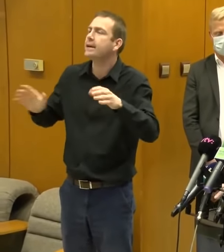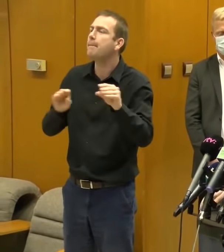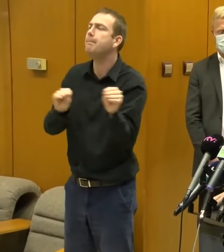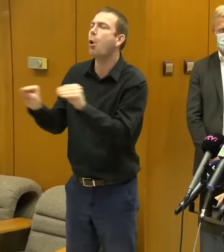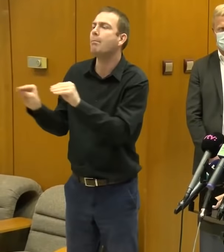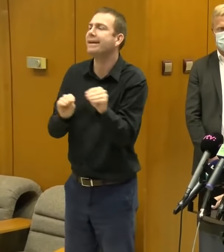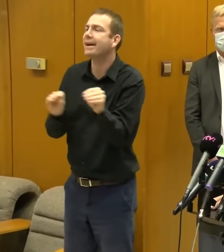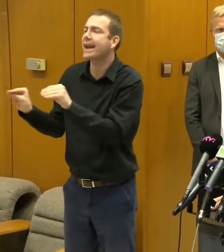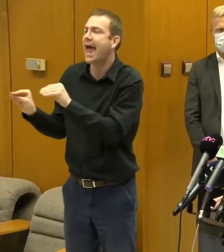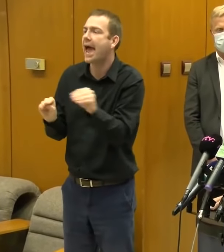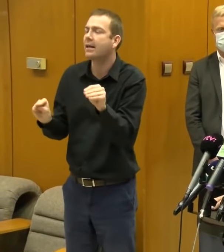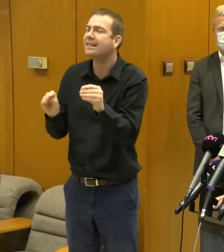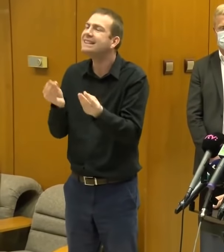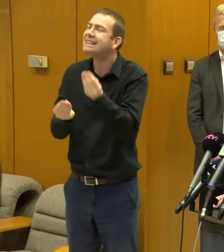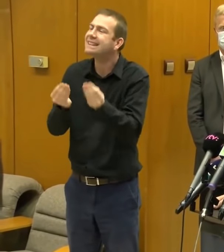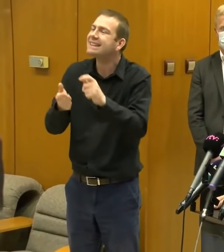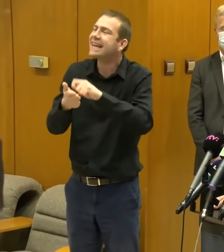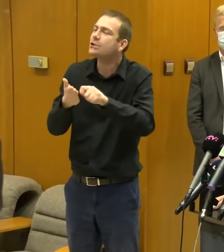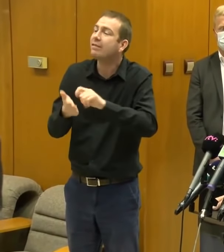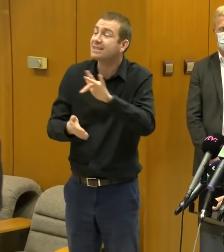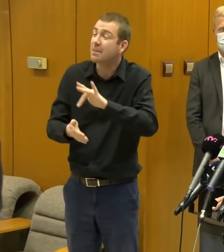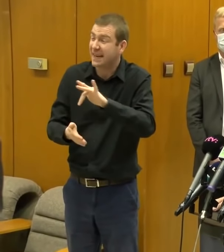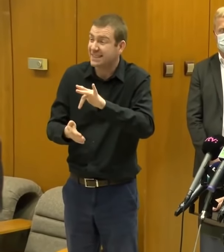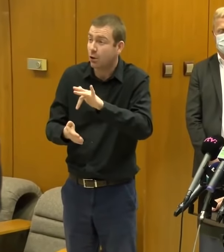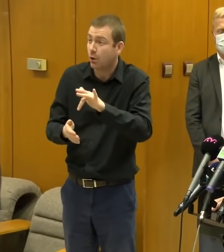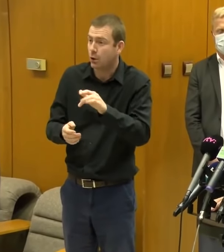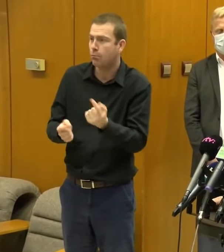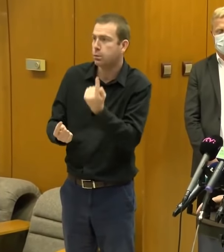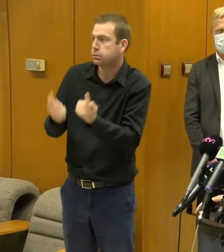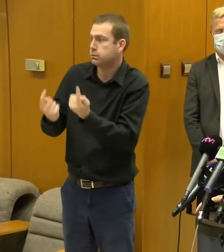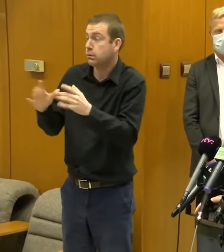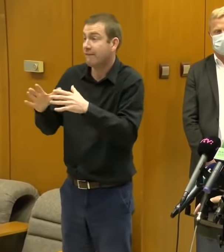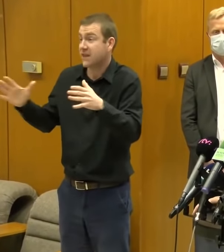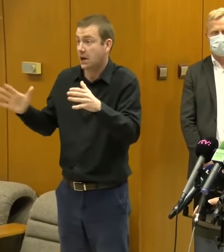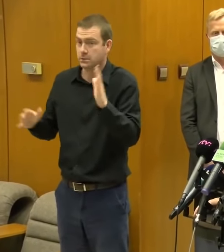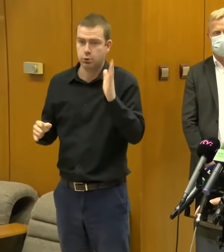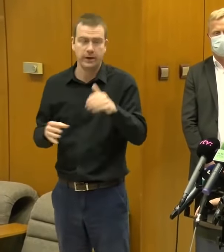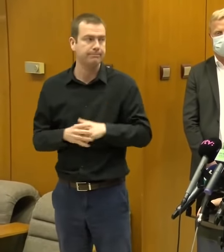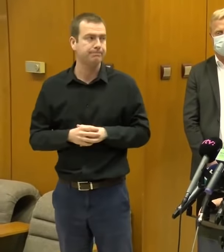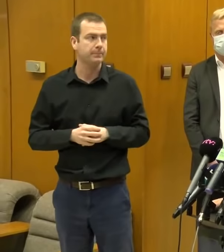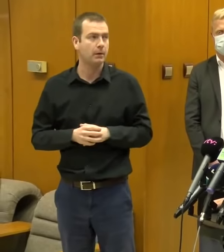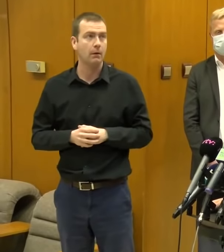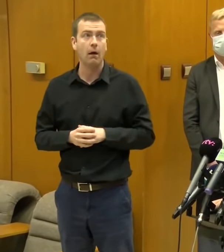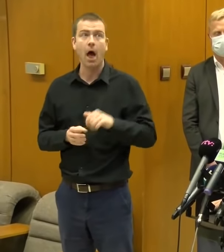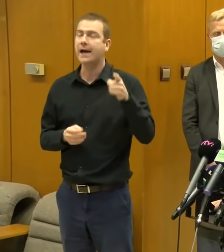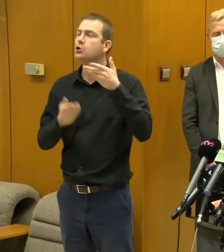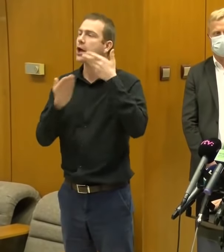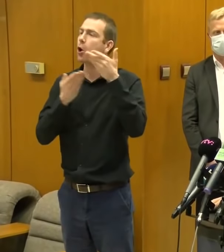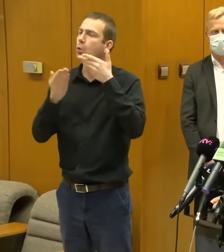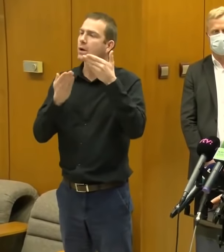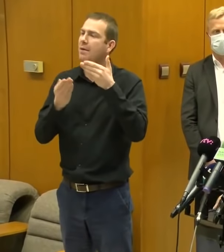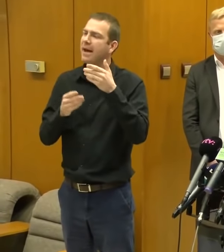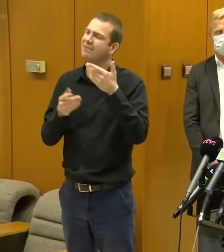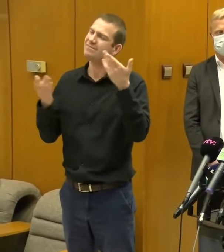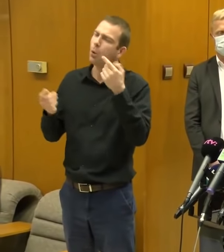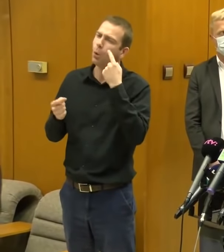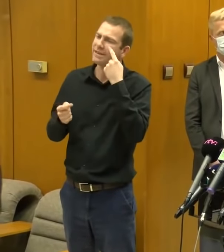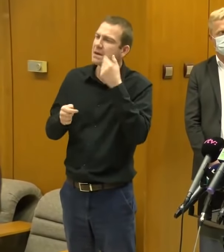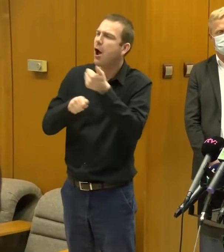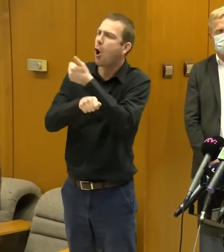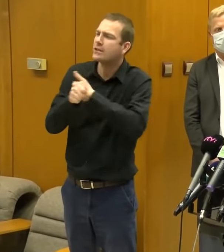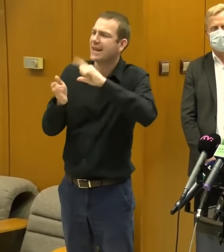Je to otázka, jak cez kopírák, naozaj predbiehali sme. Je to otázka asi hodiny, možno dvoch, kým definitívne v tejto veci sa rozhodneme. A ešte